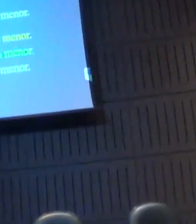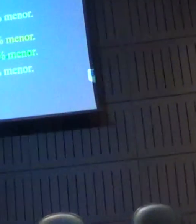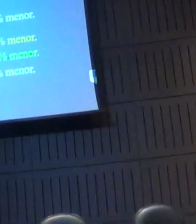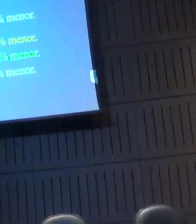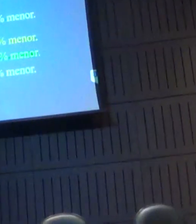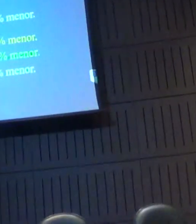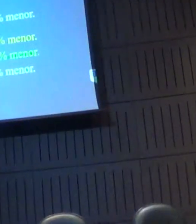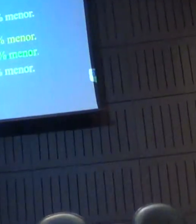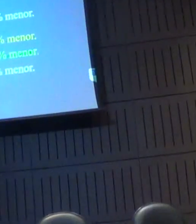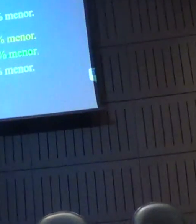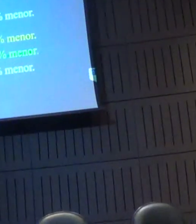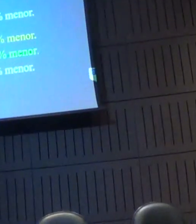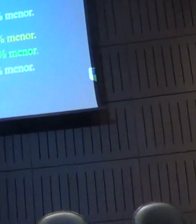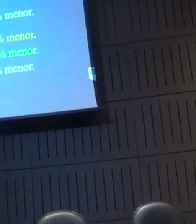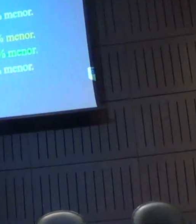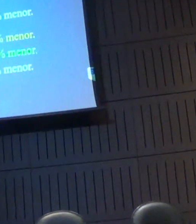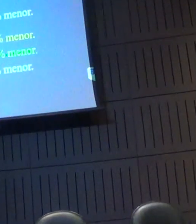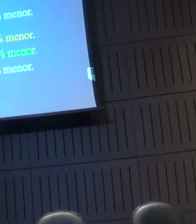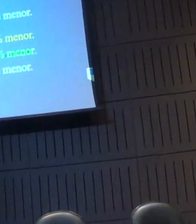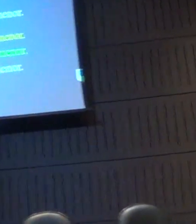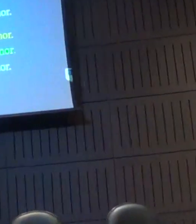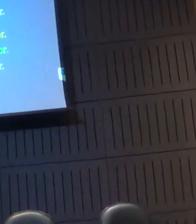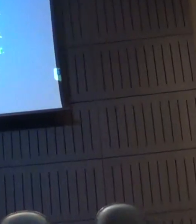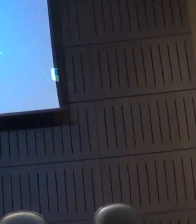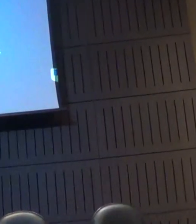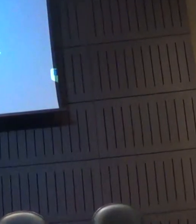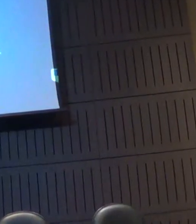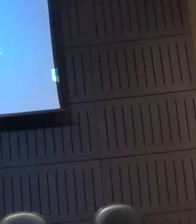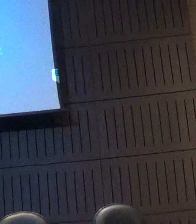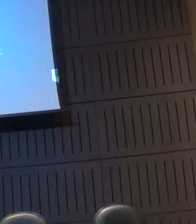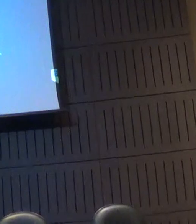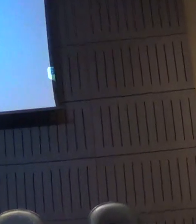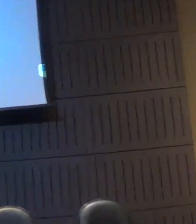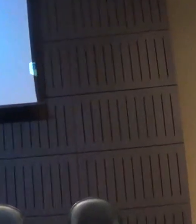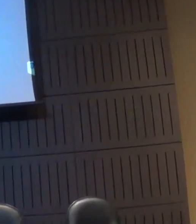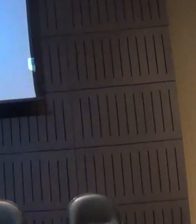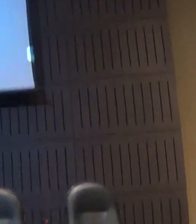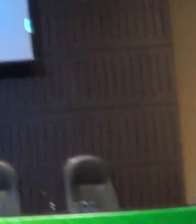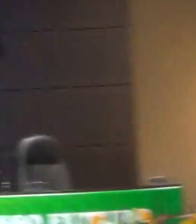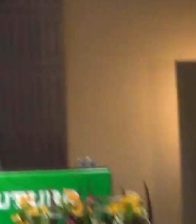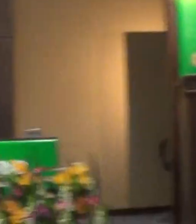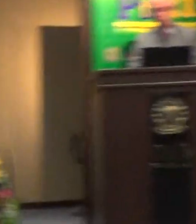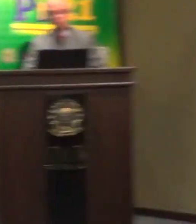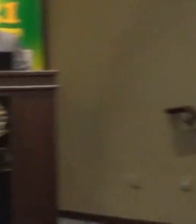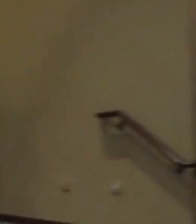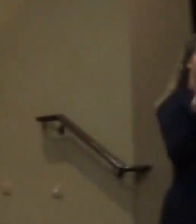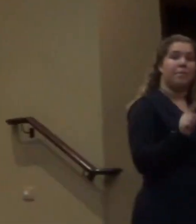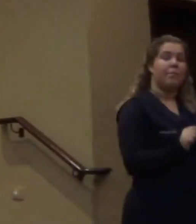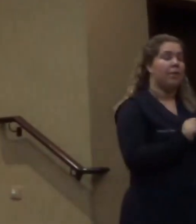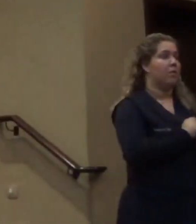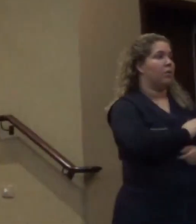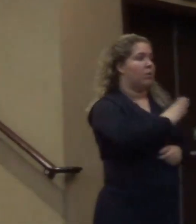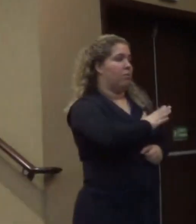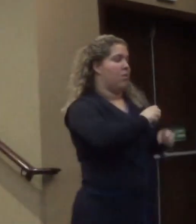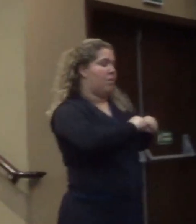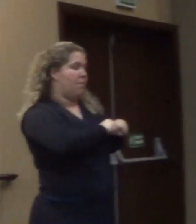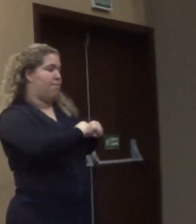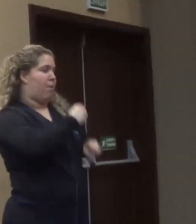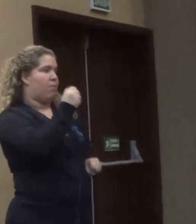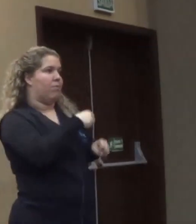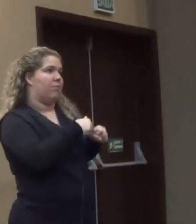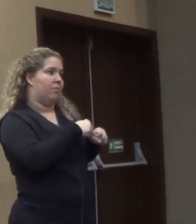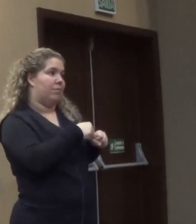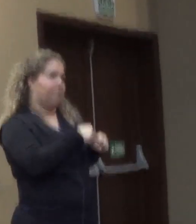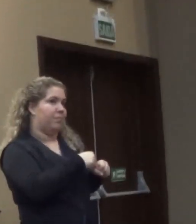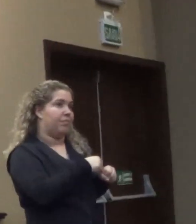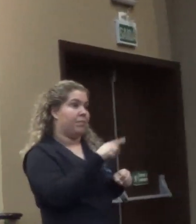menos infarto. Isso já para nós é uma coisa mais ou menos óbvia. Mas eles descobriram, e isso foi notícia no mundo inteiro, que quem